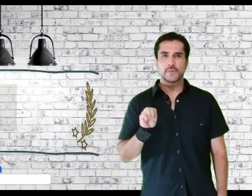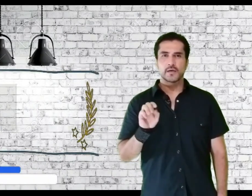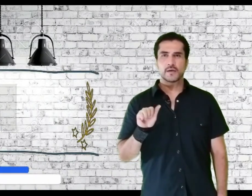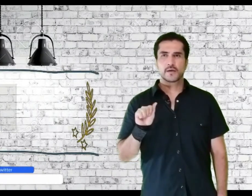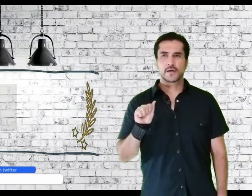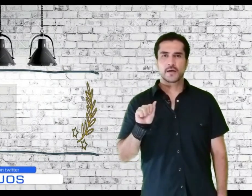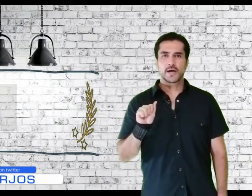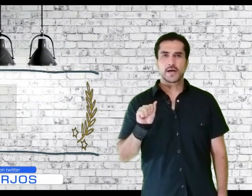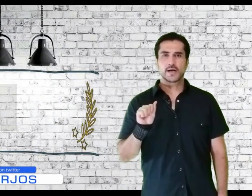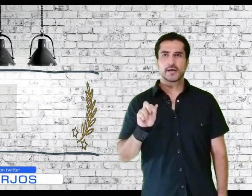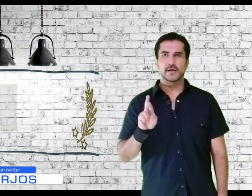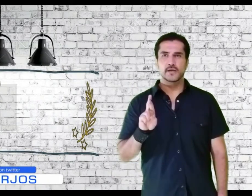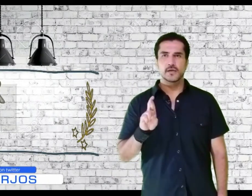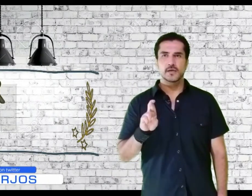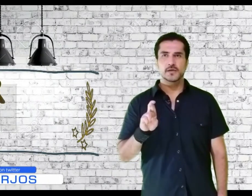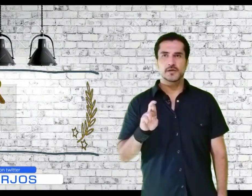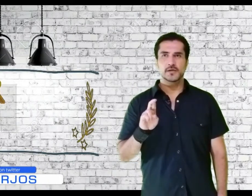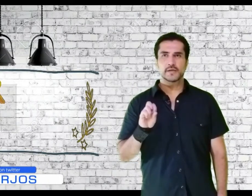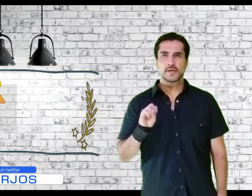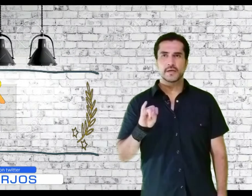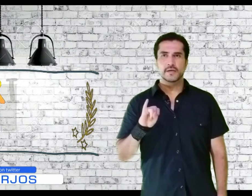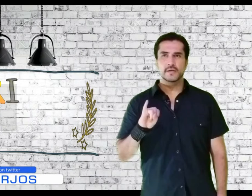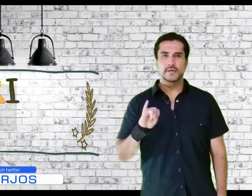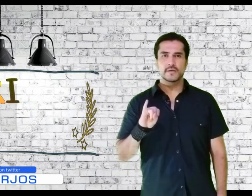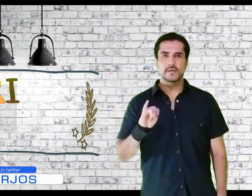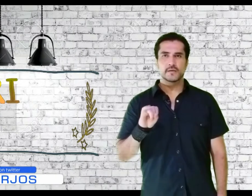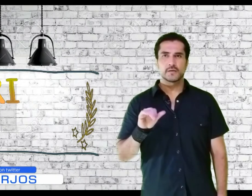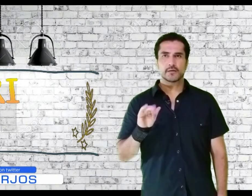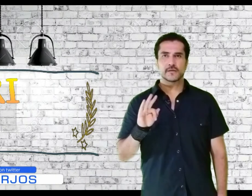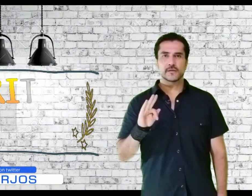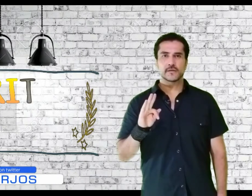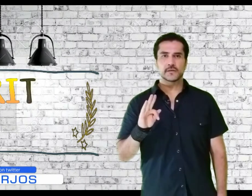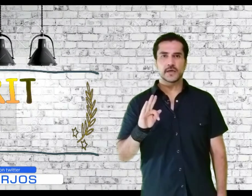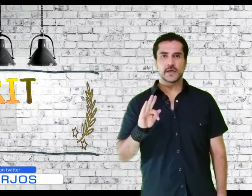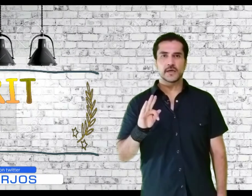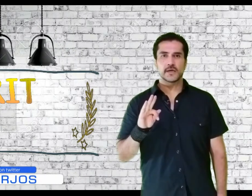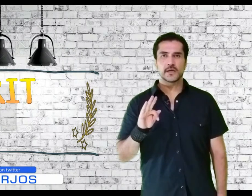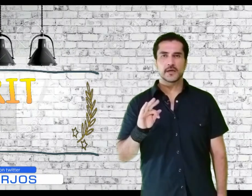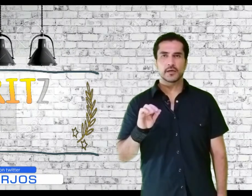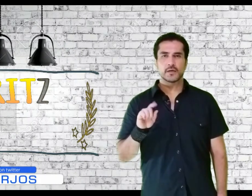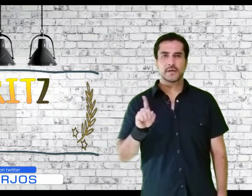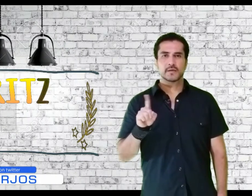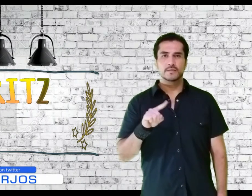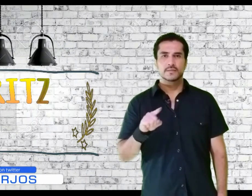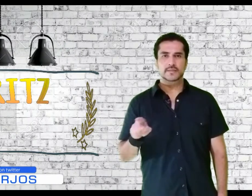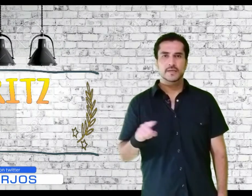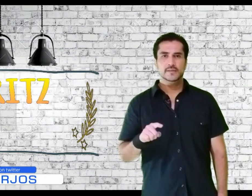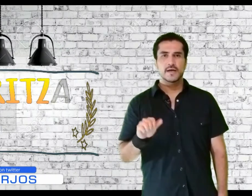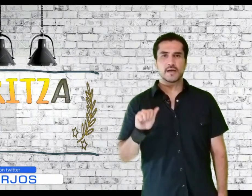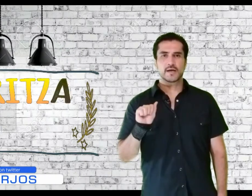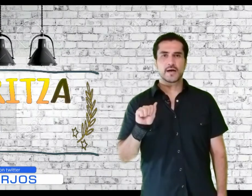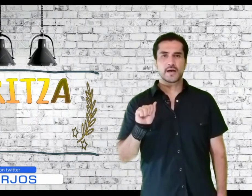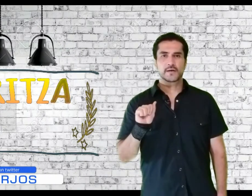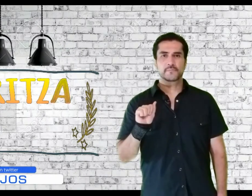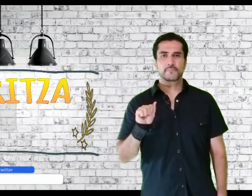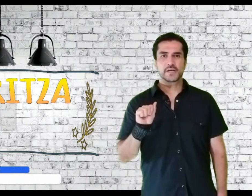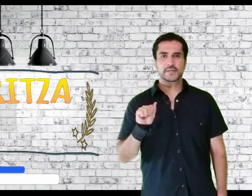M, A, R, I, T, Z, A.